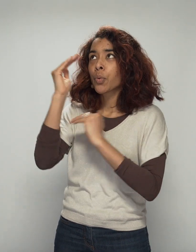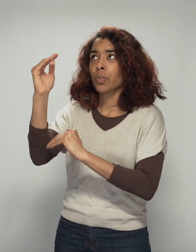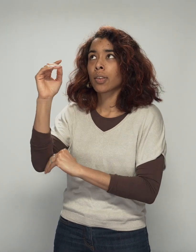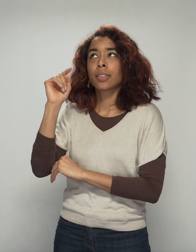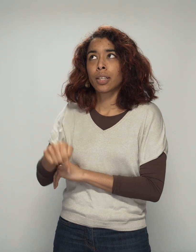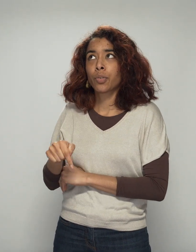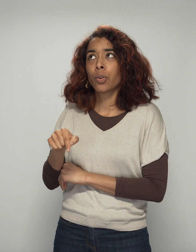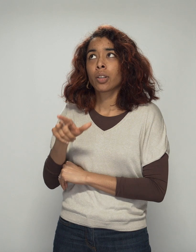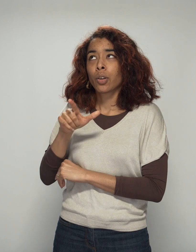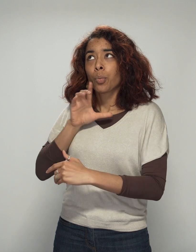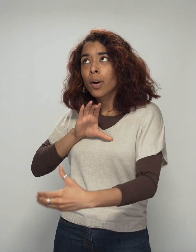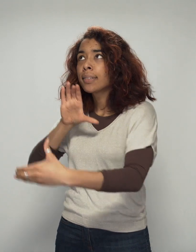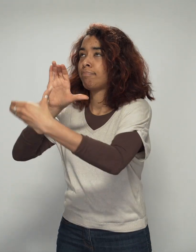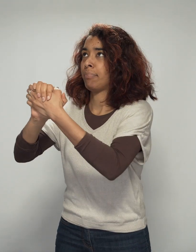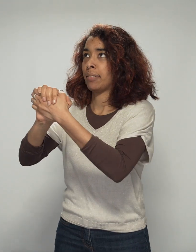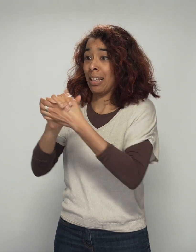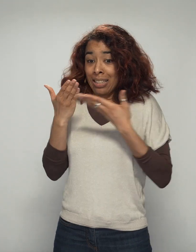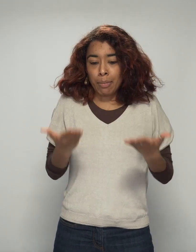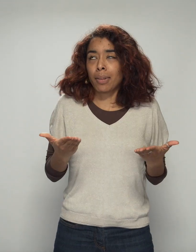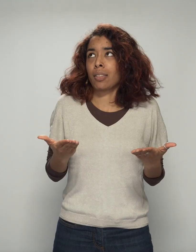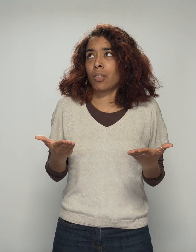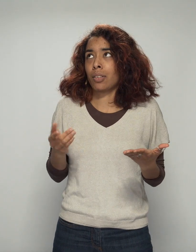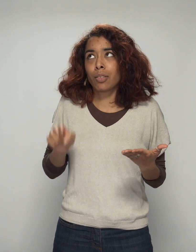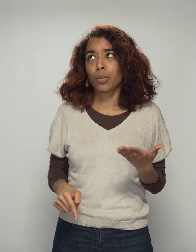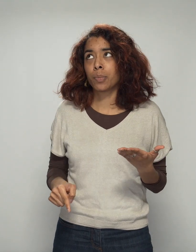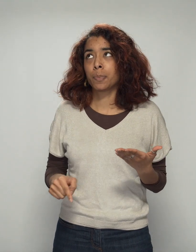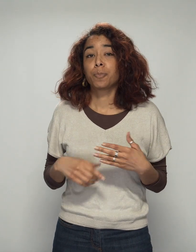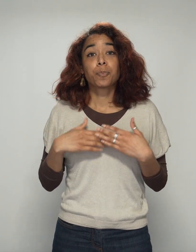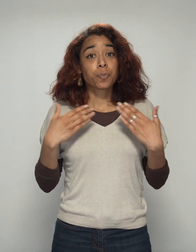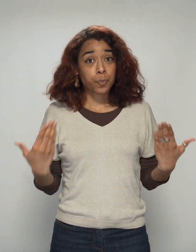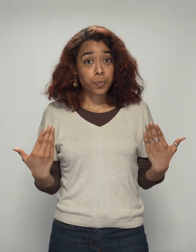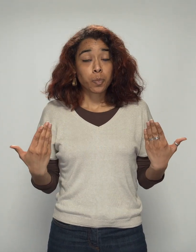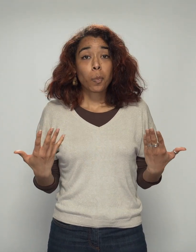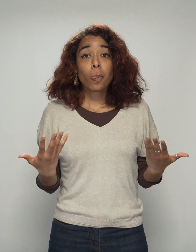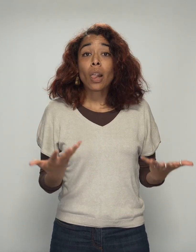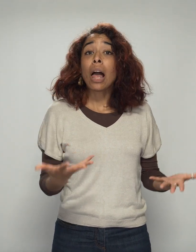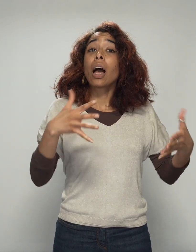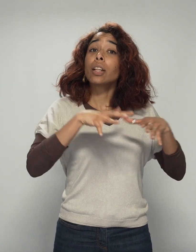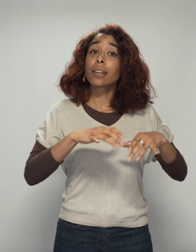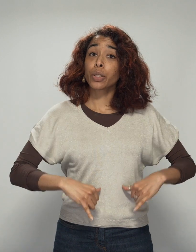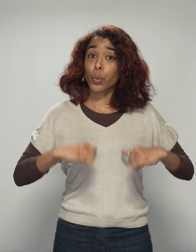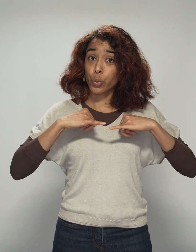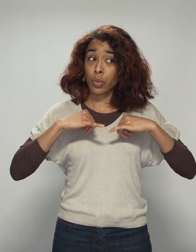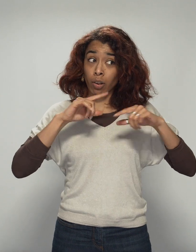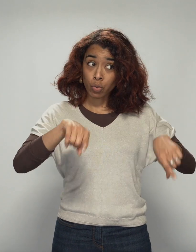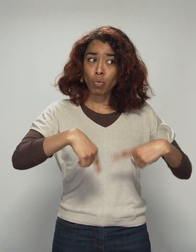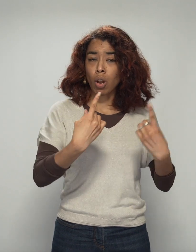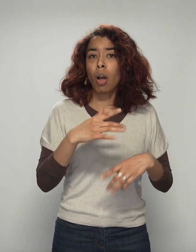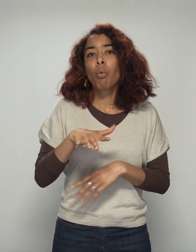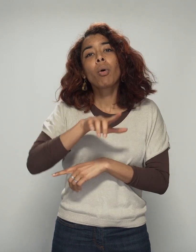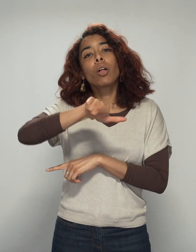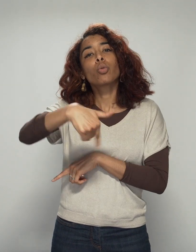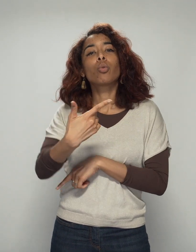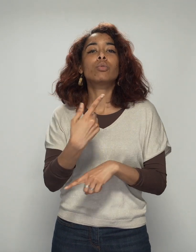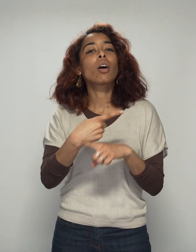faire confiance et je dois faire la paix avec toi. C'est maintenant ou jamais. » Donc, je suis partie à une réunion